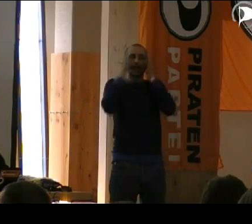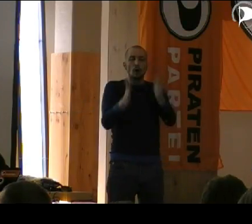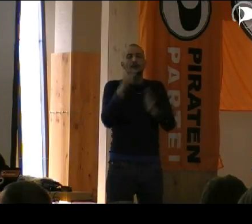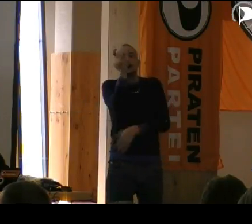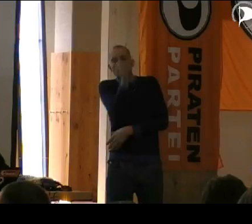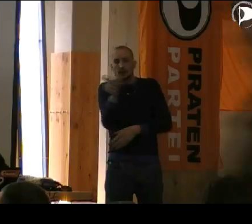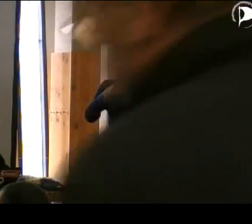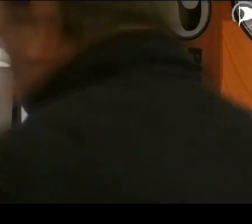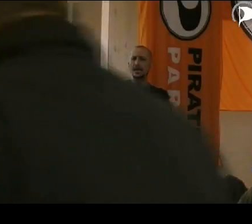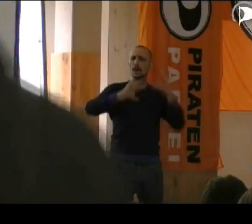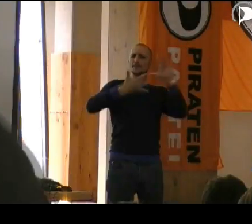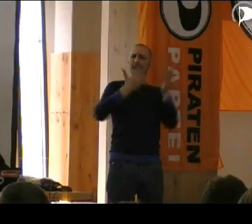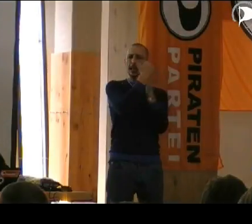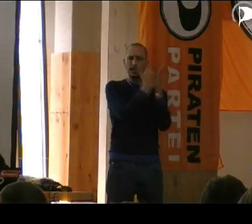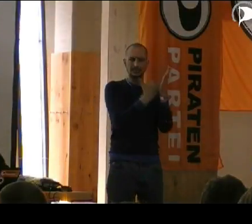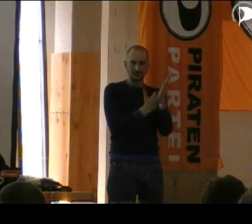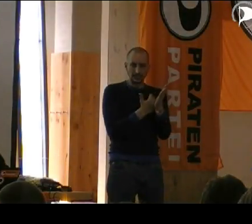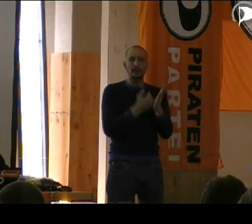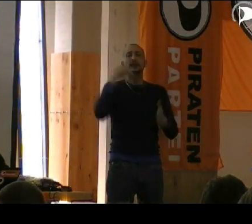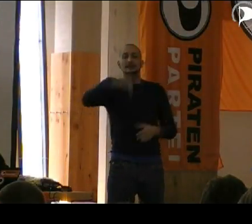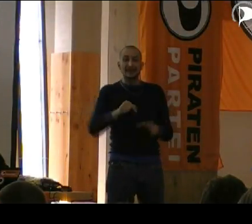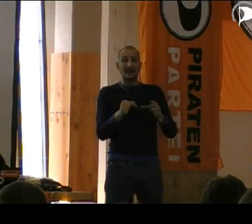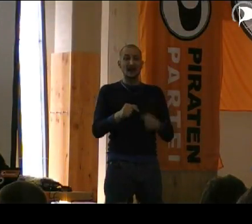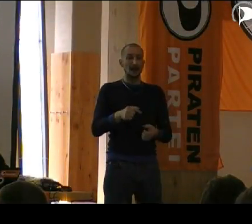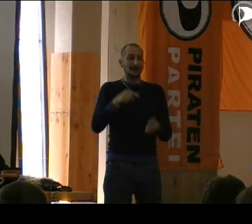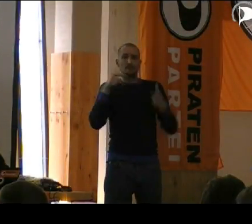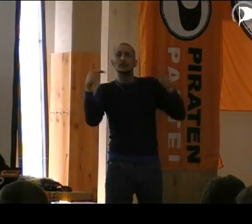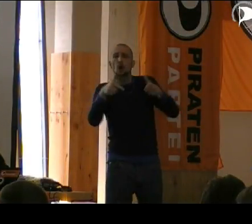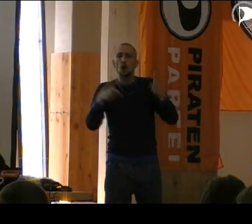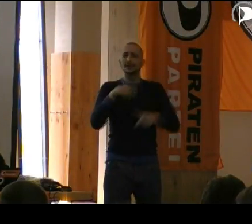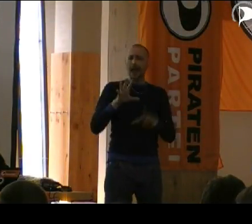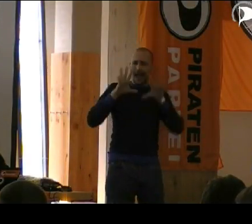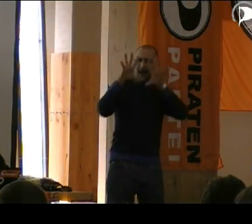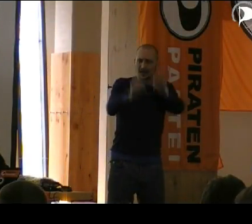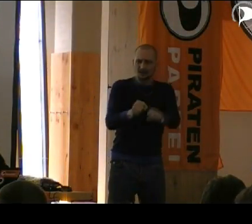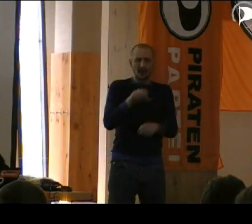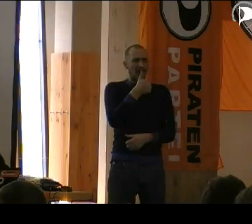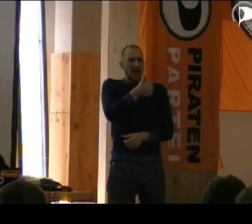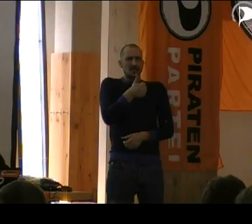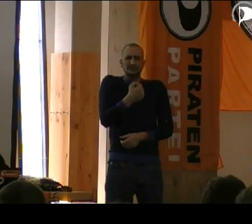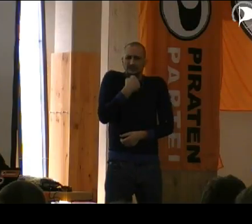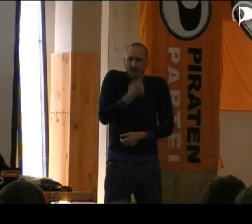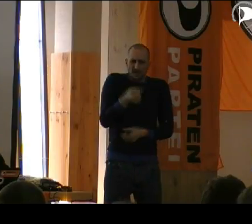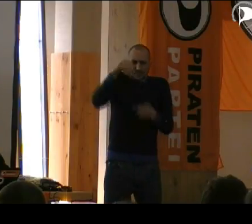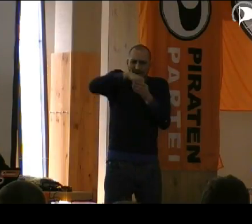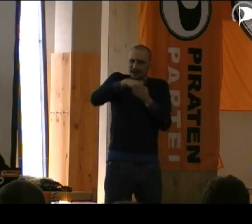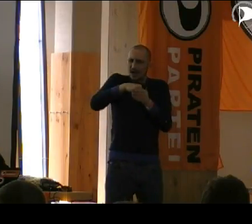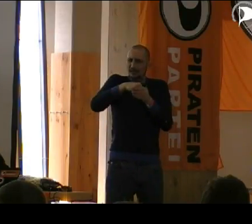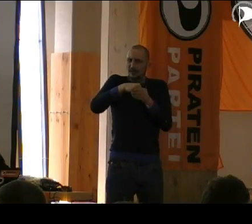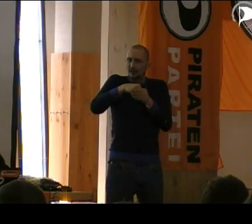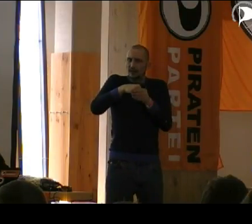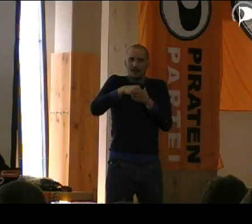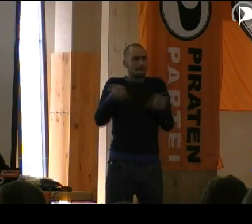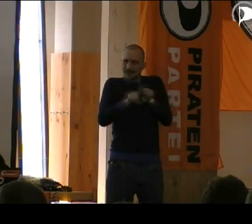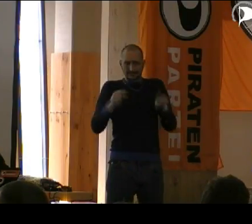mailinglisten geträumt wird das angegriffen wird dass so etwas eine äußerung der man inhaltlich nicht zustimmen